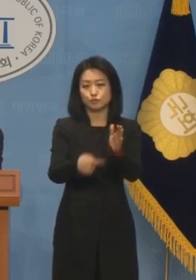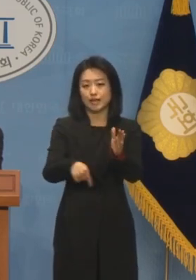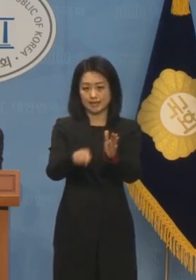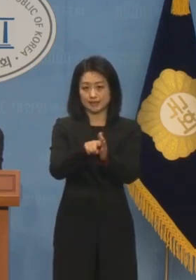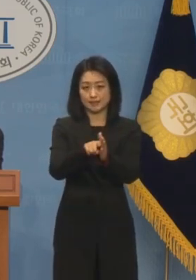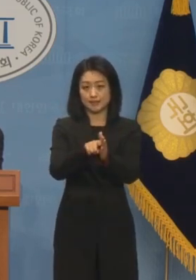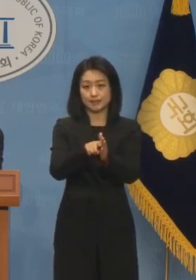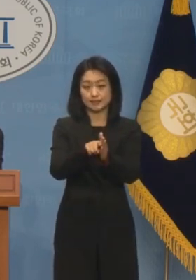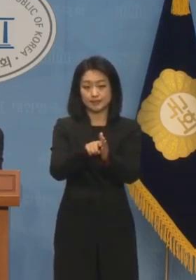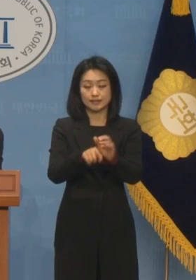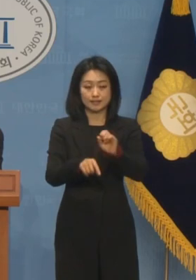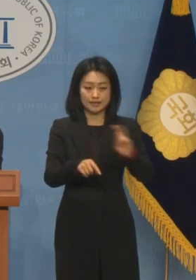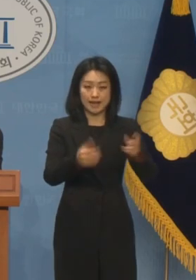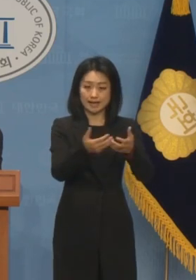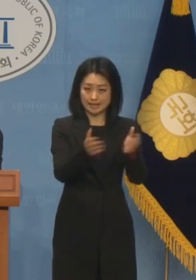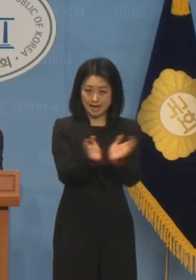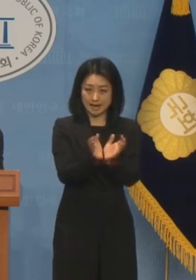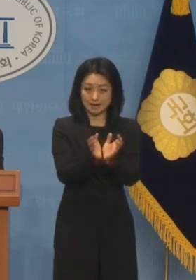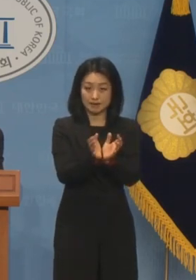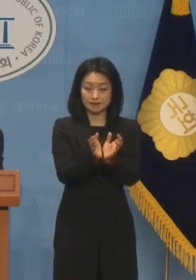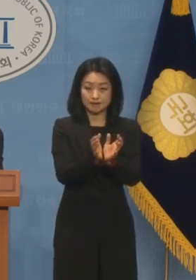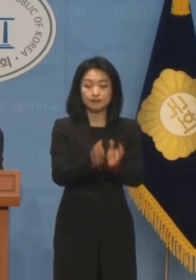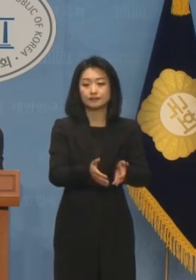대변하는 그런 야당 말입니다.